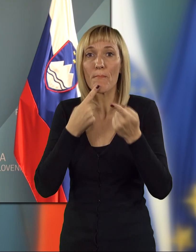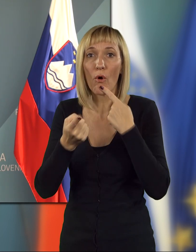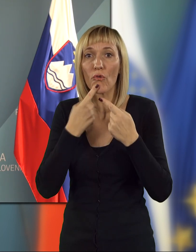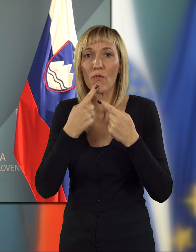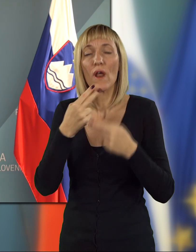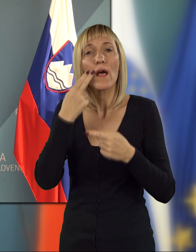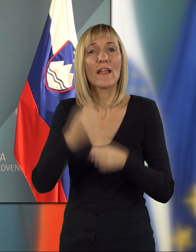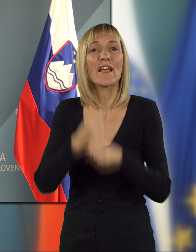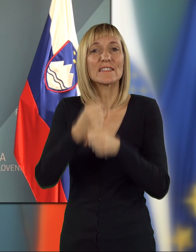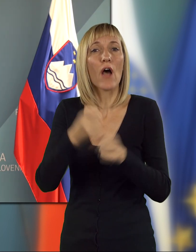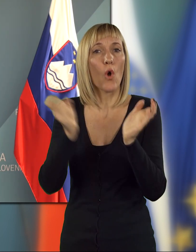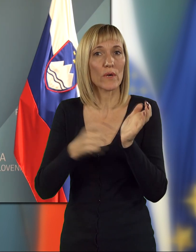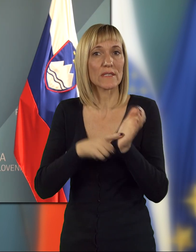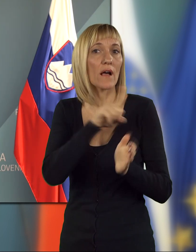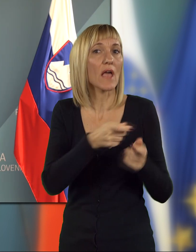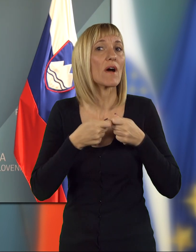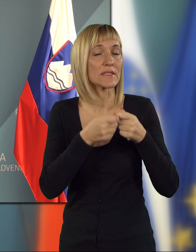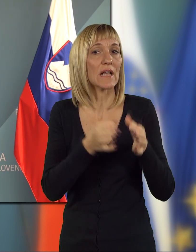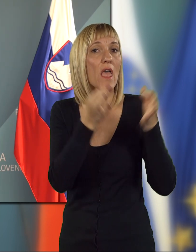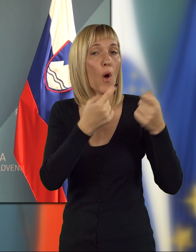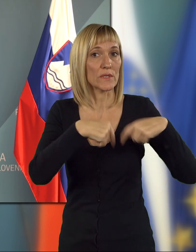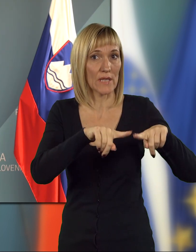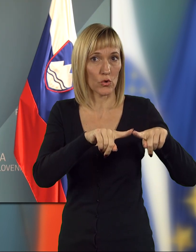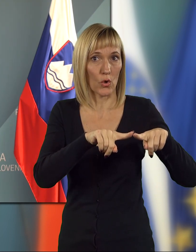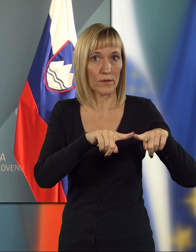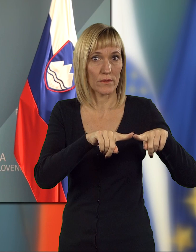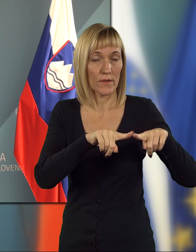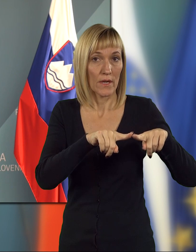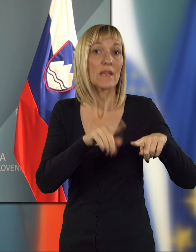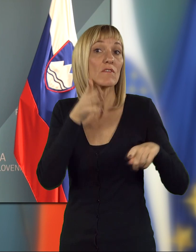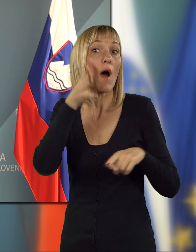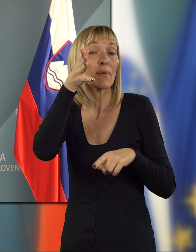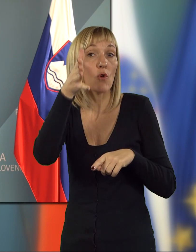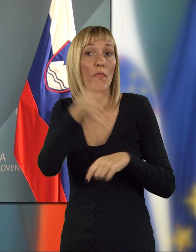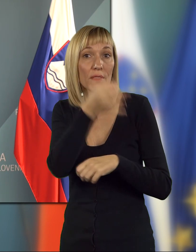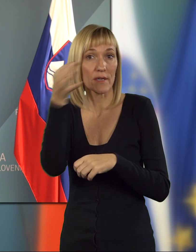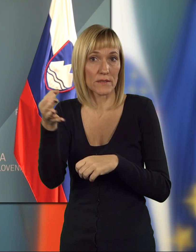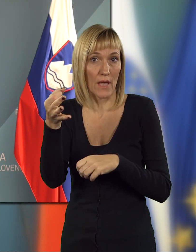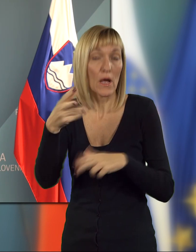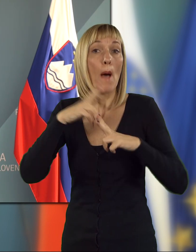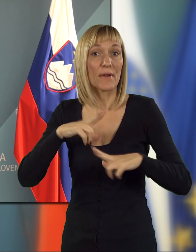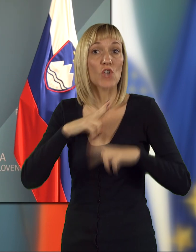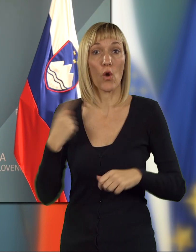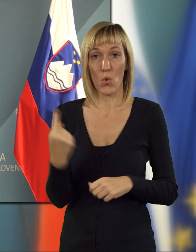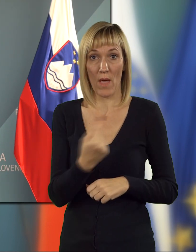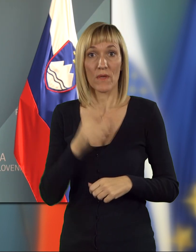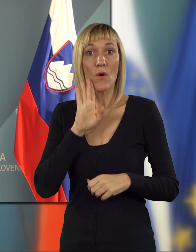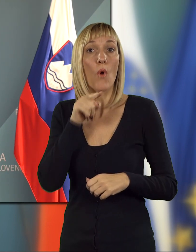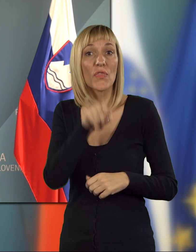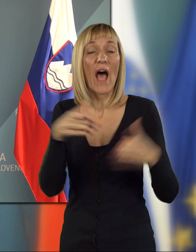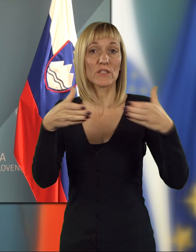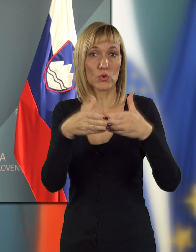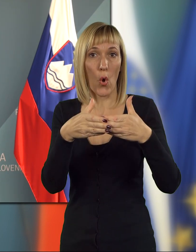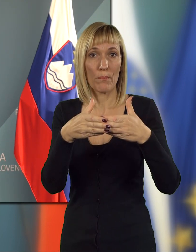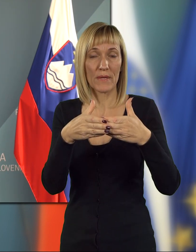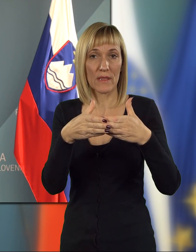dialog o stavkovnih zahtevah sindikatov javnega sektorja, tako da v prihodnjih dneh seveda pričakujemo, da se bo